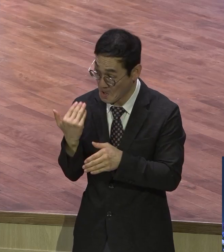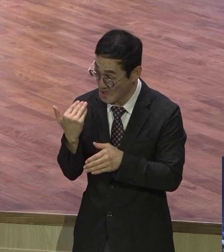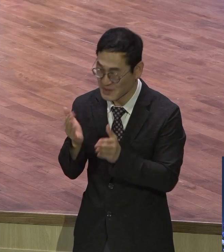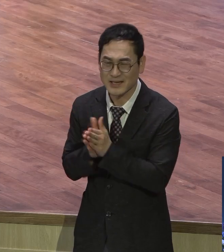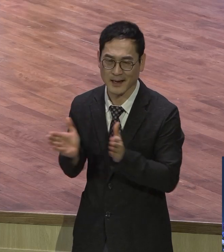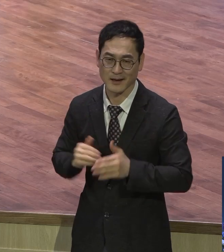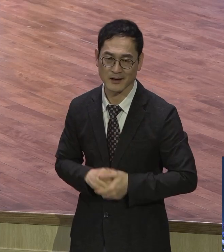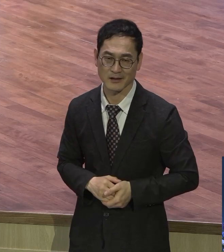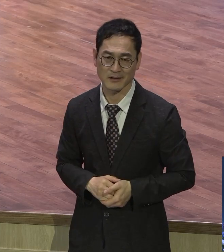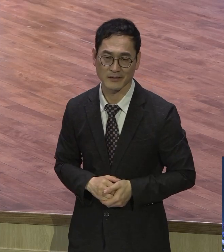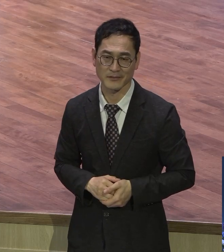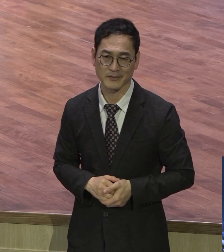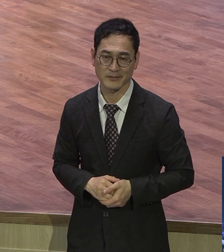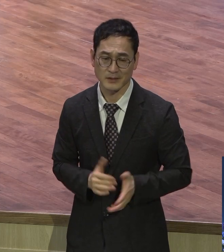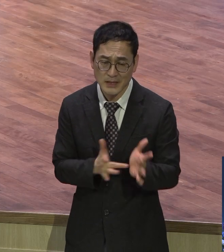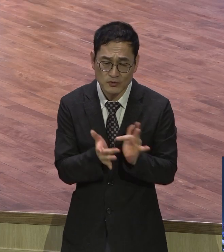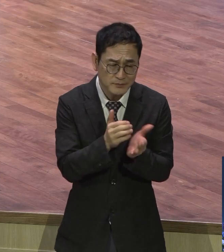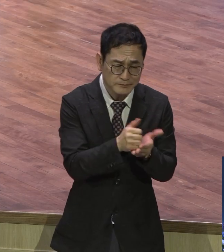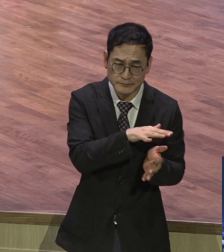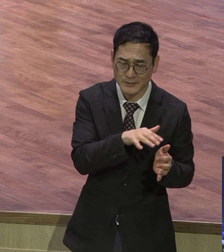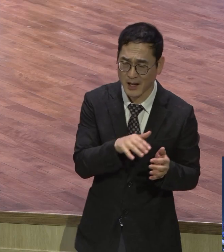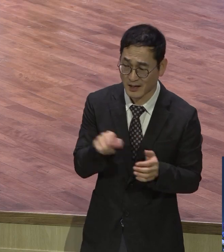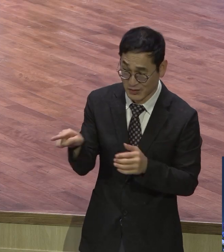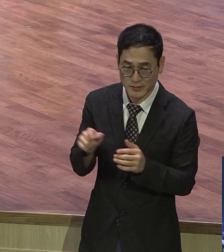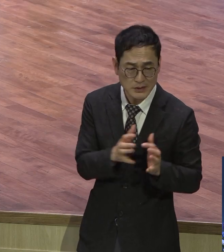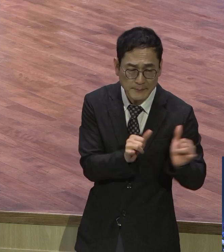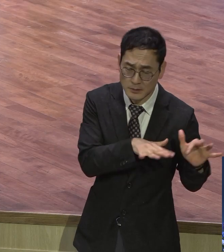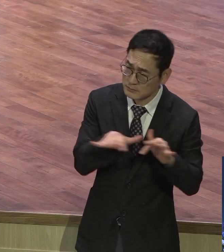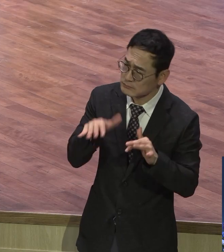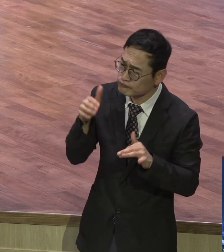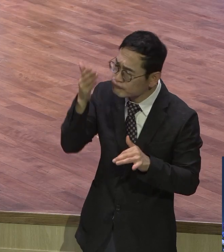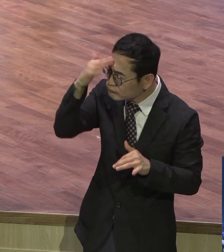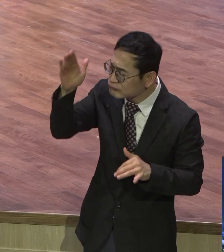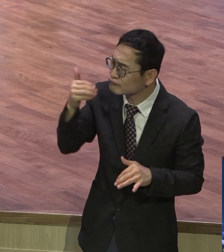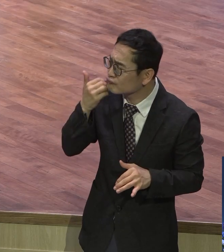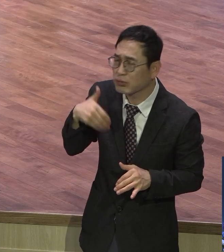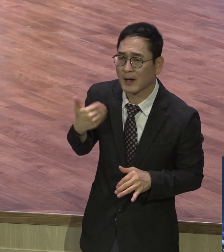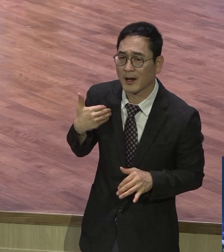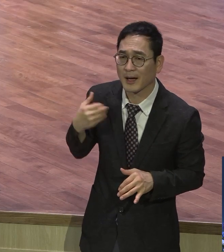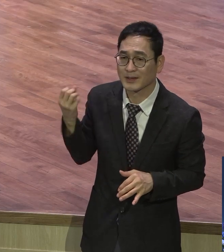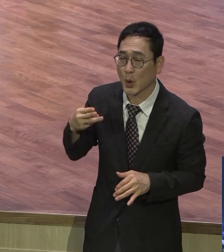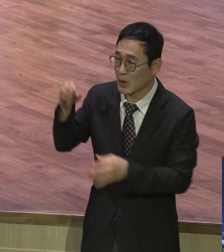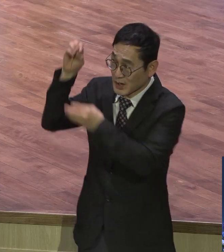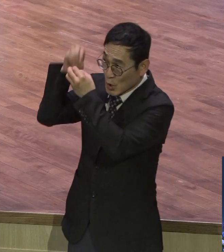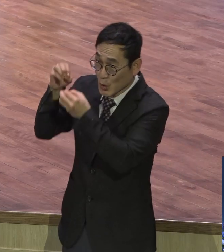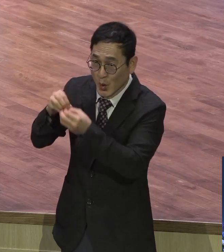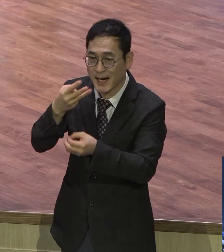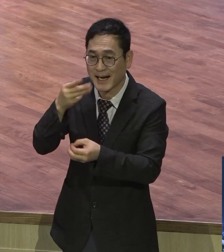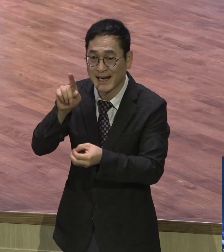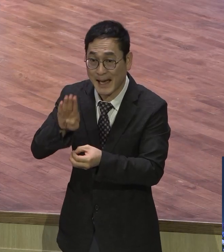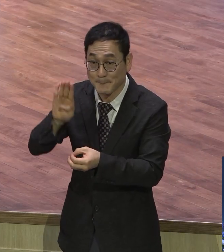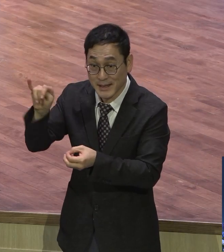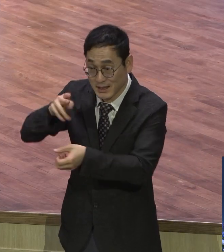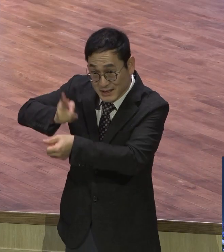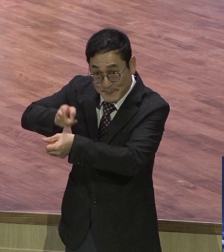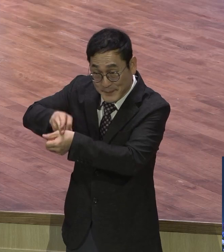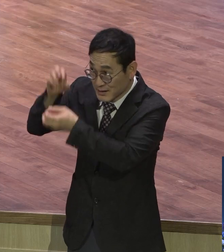일반적으로 사역한 지가 얼마 안 되기 때문에. 또 예수님은 정통적인 라삐 그런 출신도 아니에요.